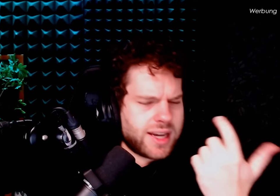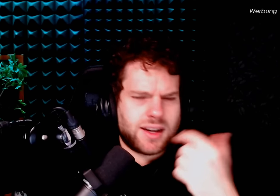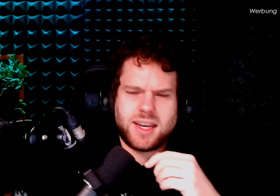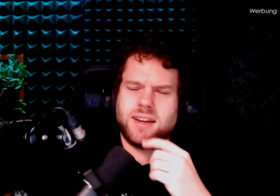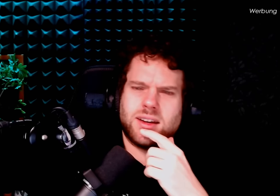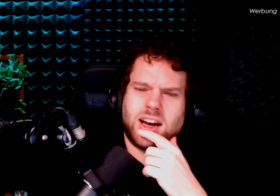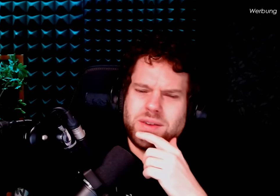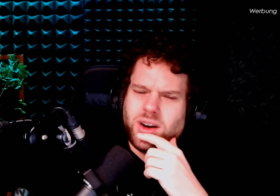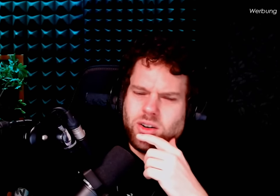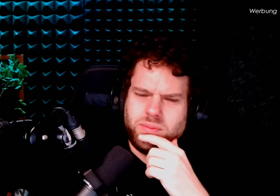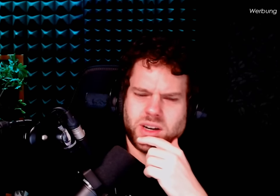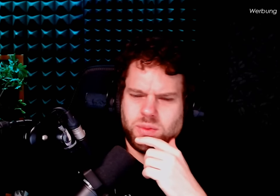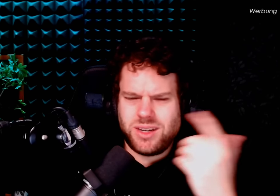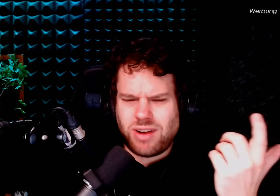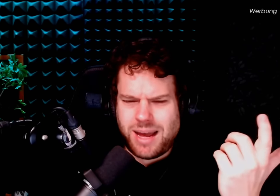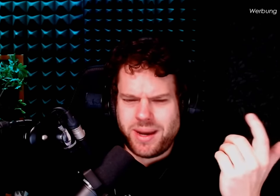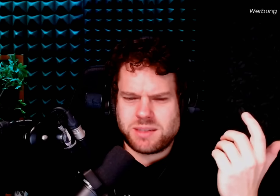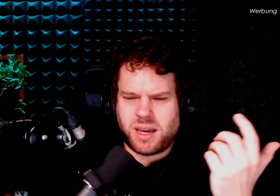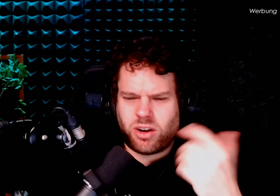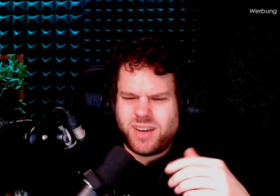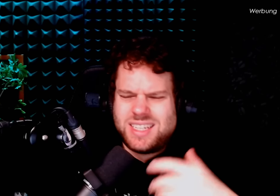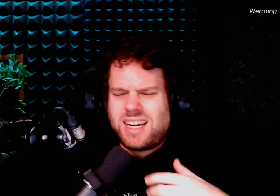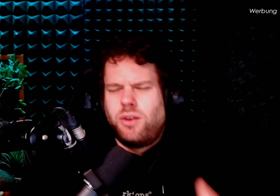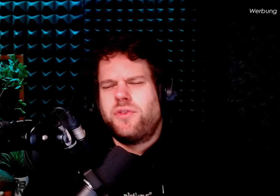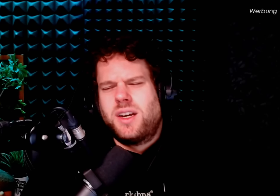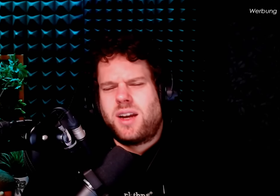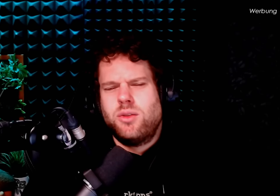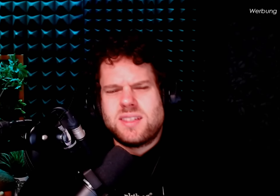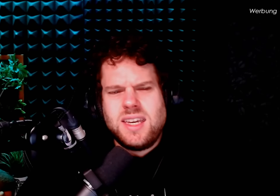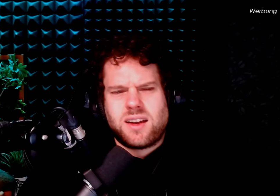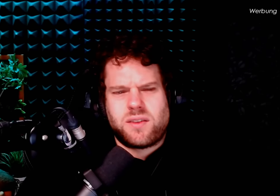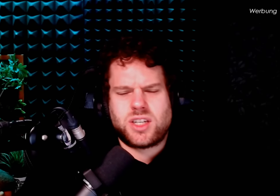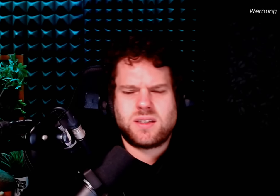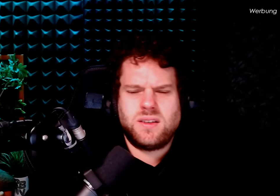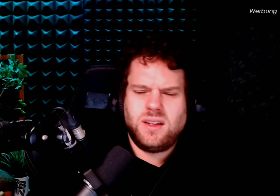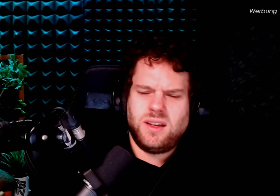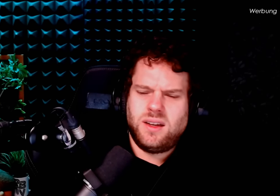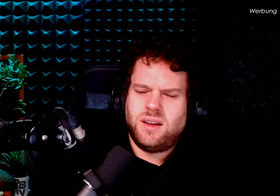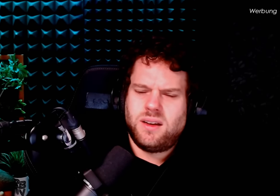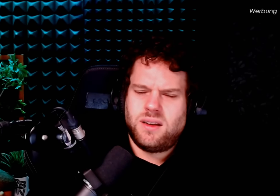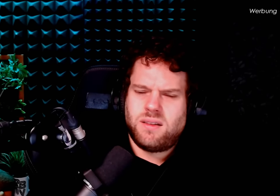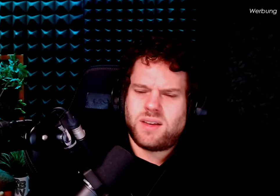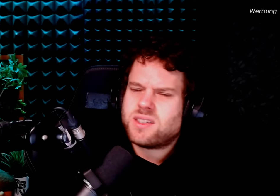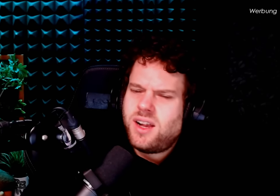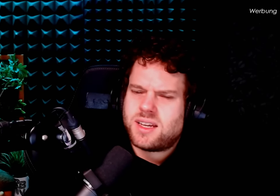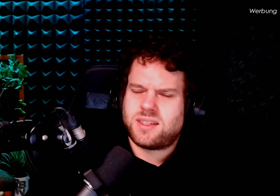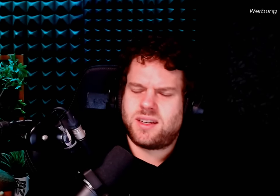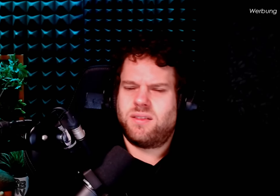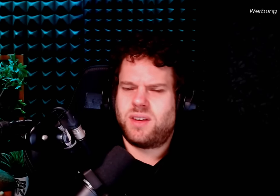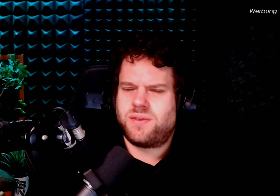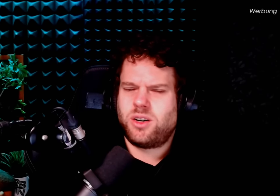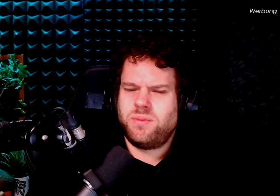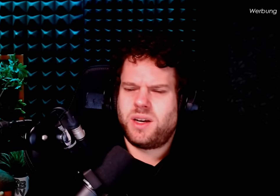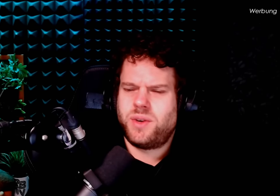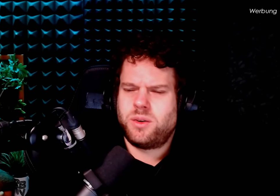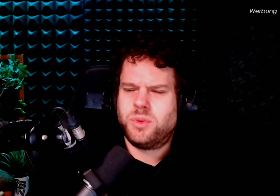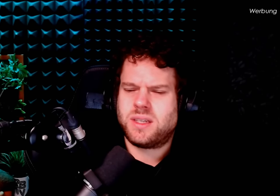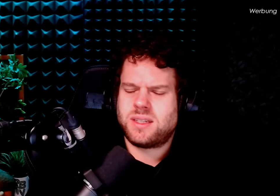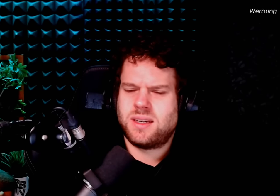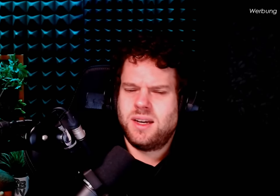Lecker gerne. Aber warum denn nur Ameisenbär? Warum werde ich denn darauf reduziert? Verstehst du? Was soll das denn? Warum muss es denn